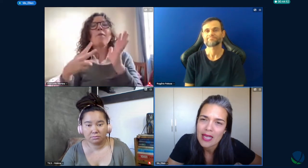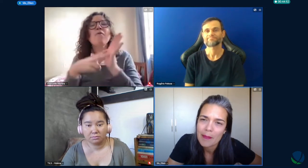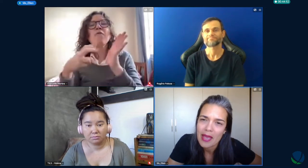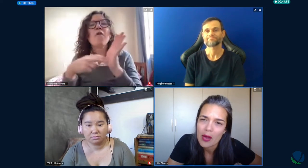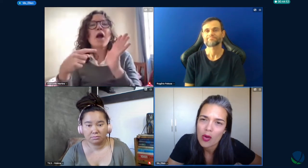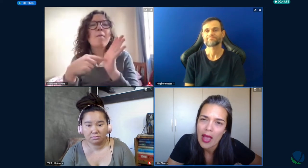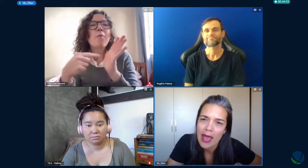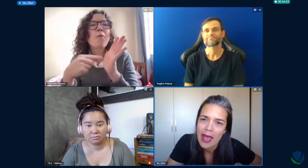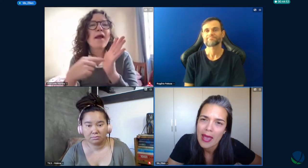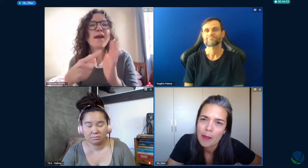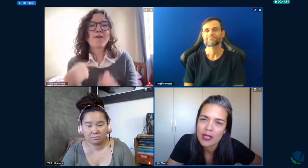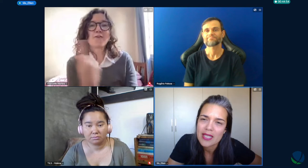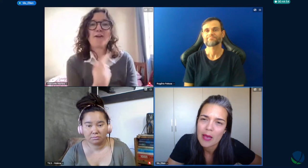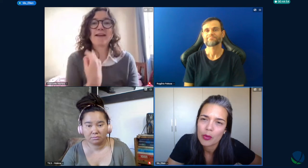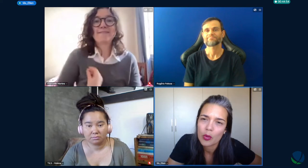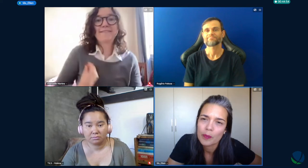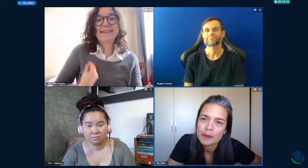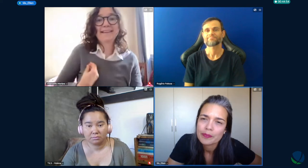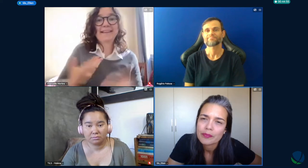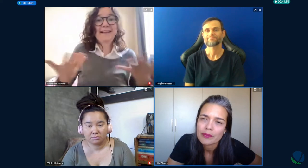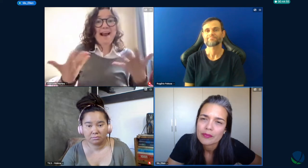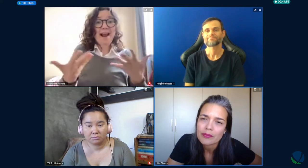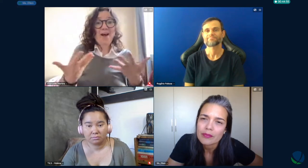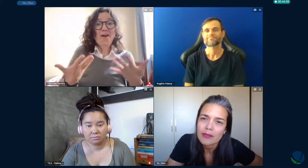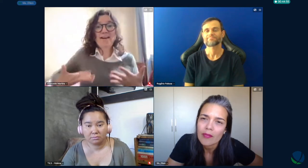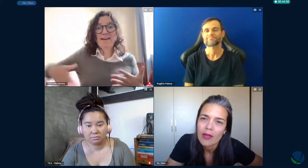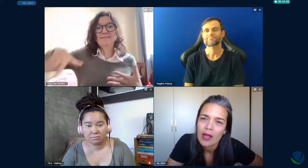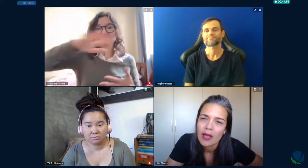Eu queria saber, por exemplo...